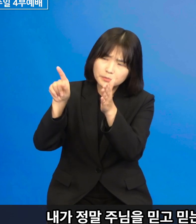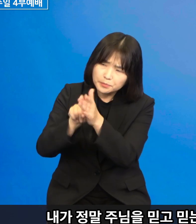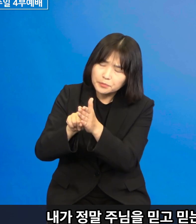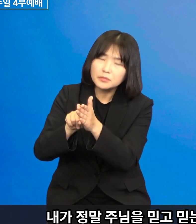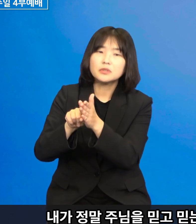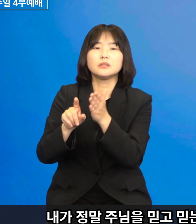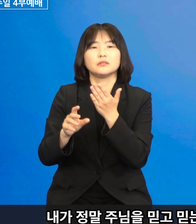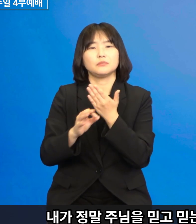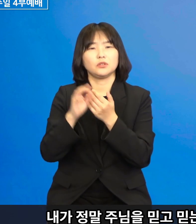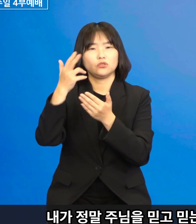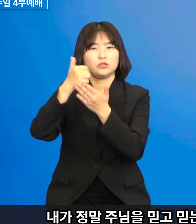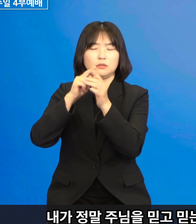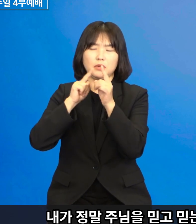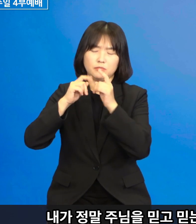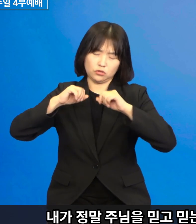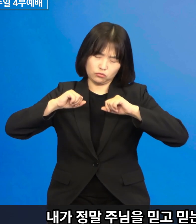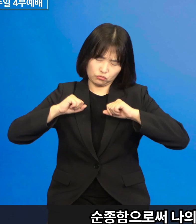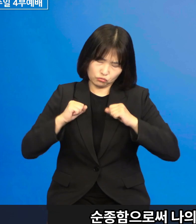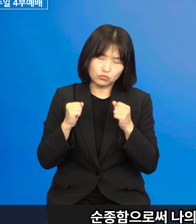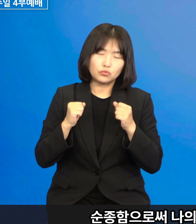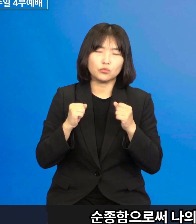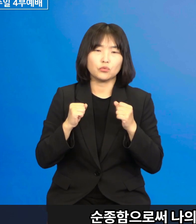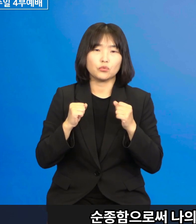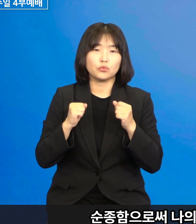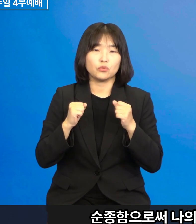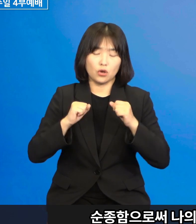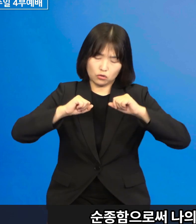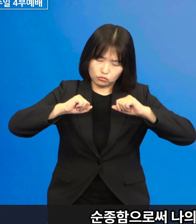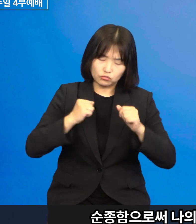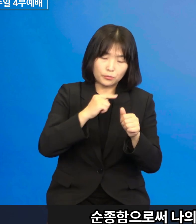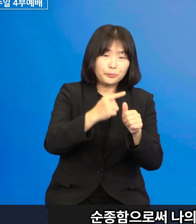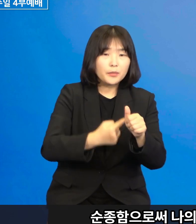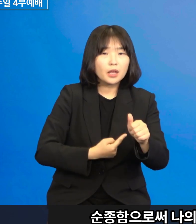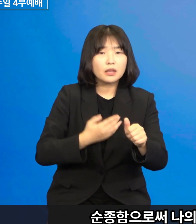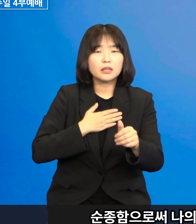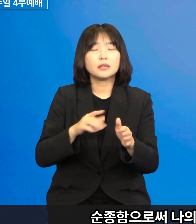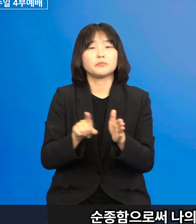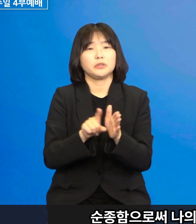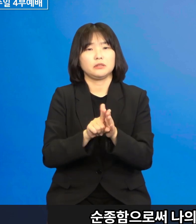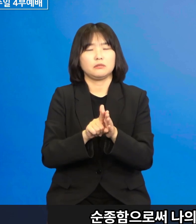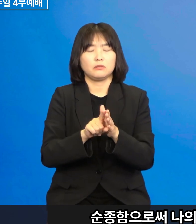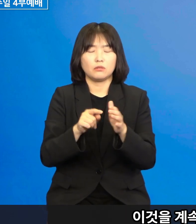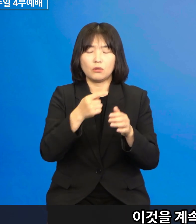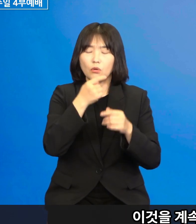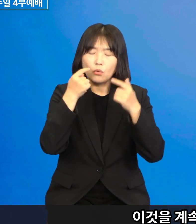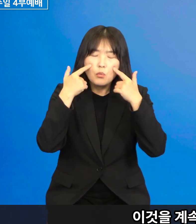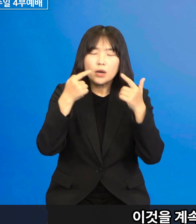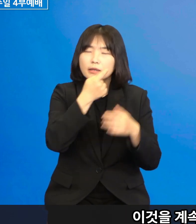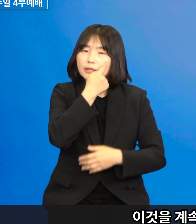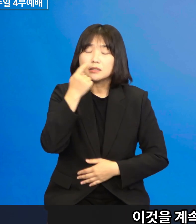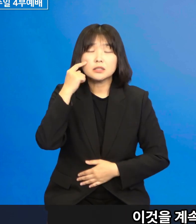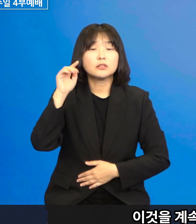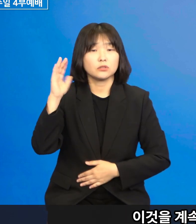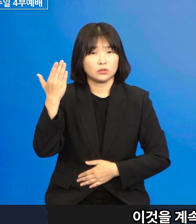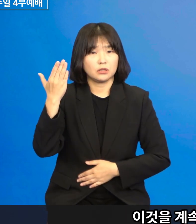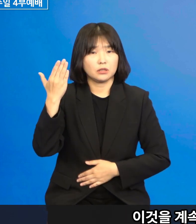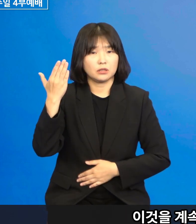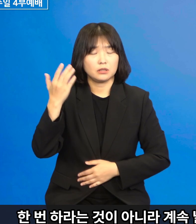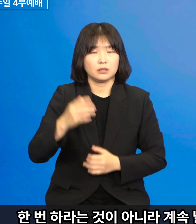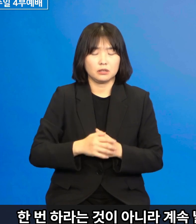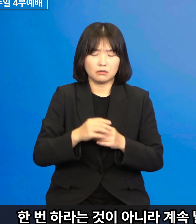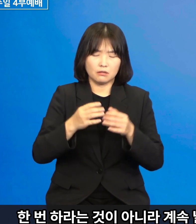믿는다면 주의 말씀에 순종할 것이고 순종함으로써 나의 믿음이 확증이 될 거예요. 이것을 계속 하라는